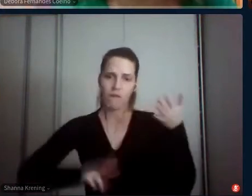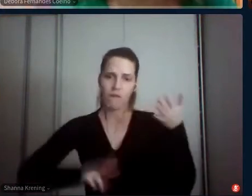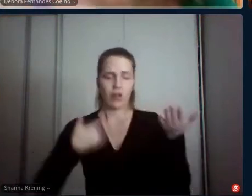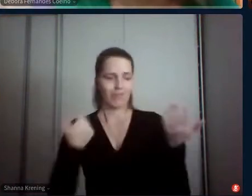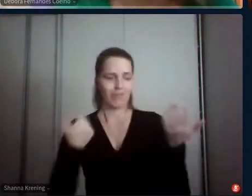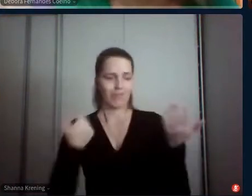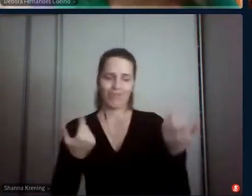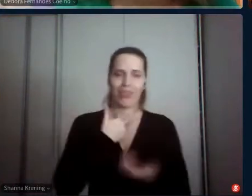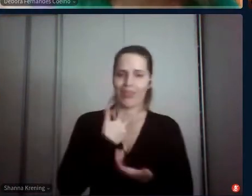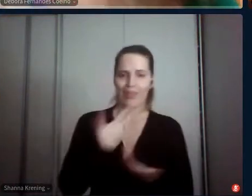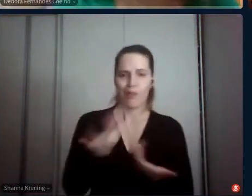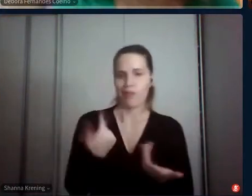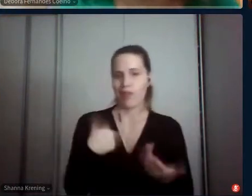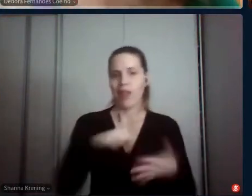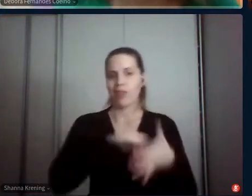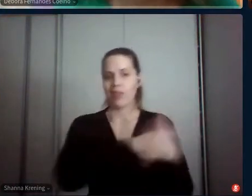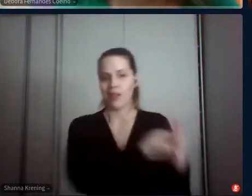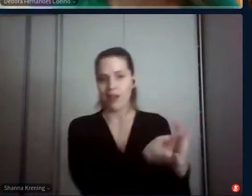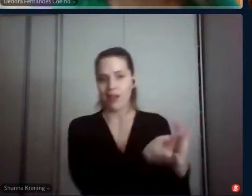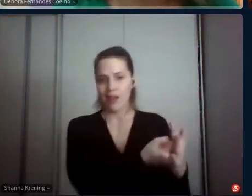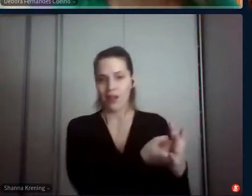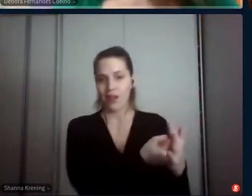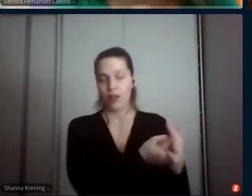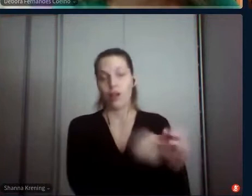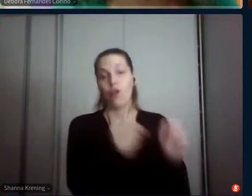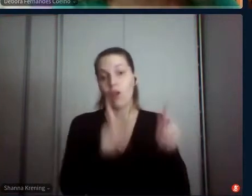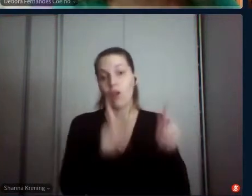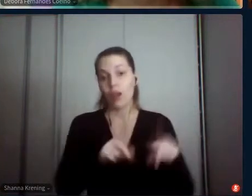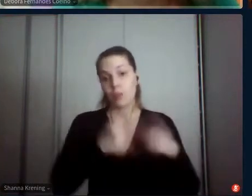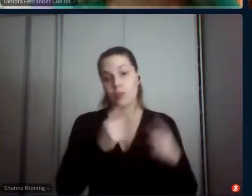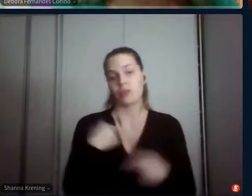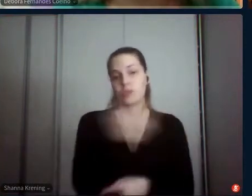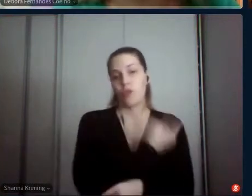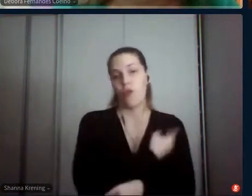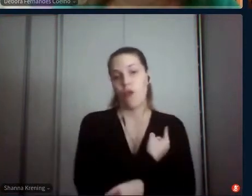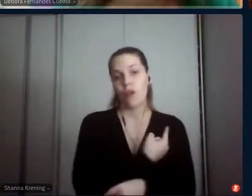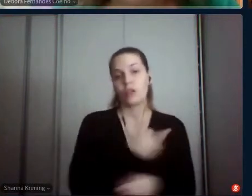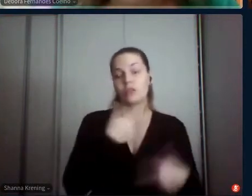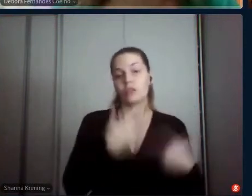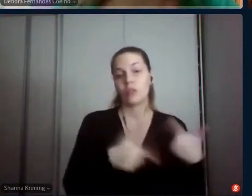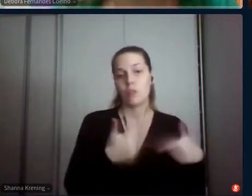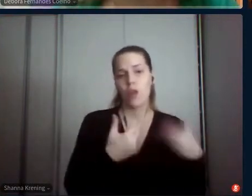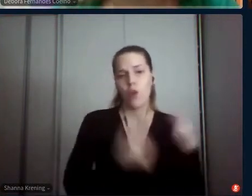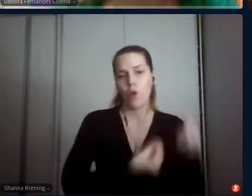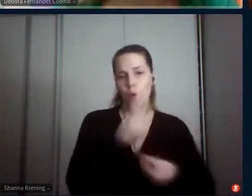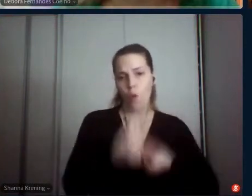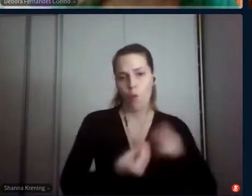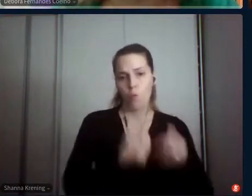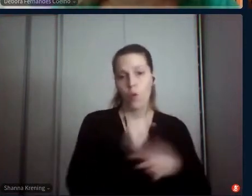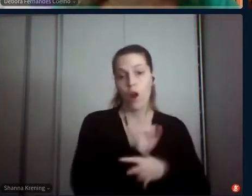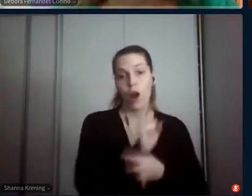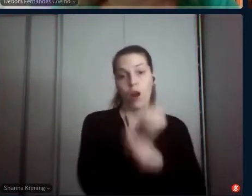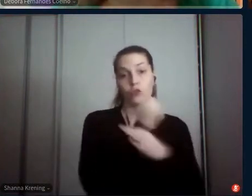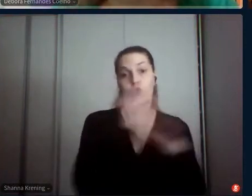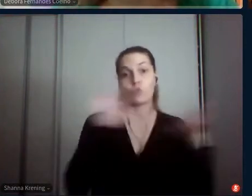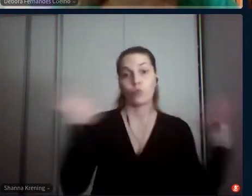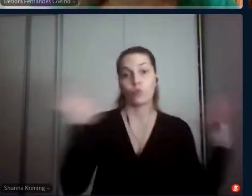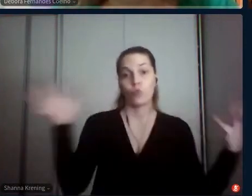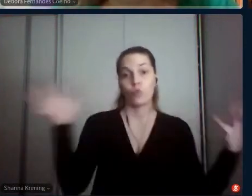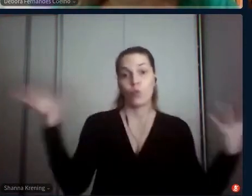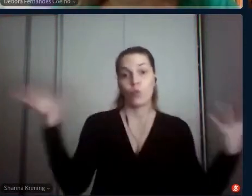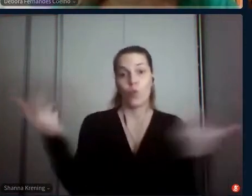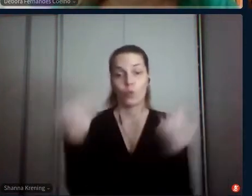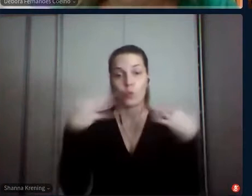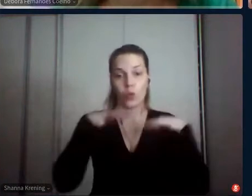buscar trabalhar com a garantia de que todas as pessoas sejam incluídas para que continue as